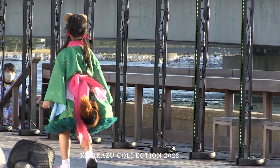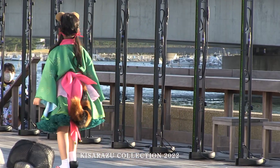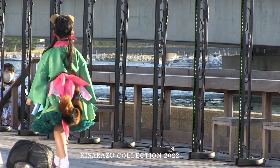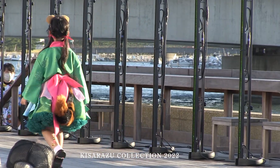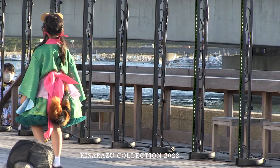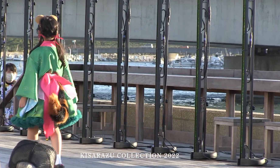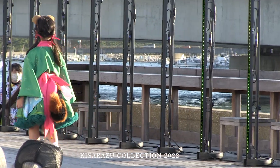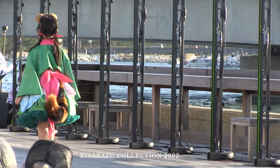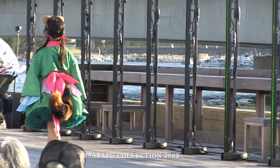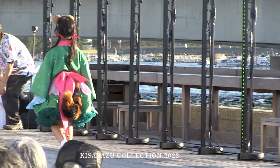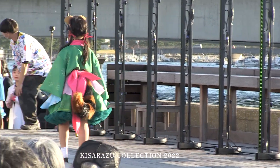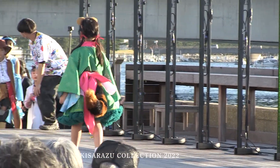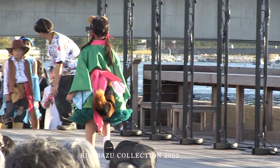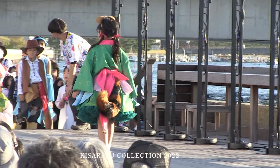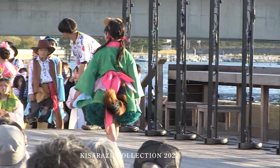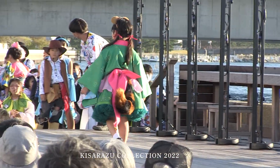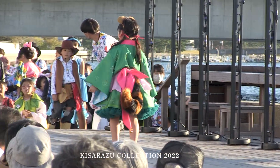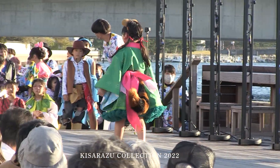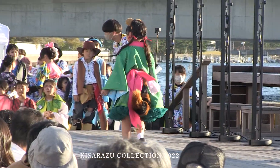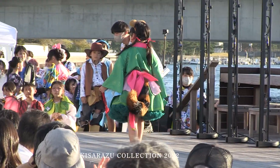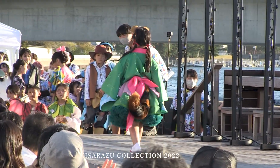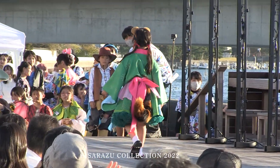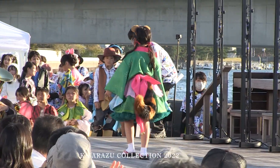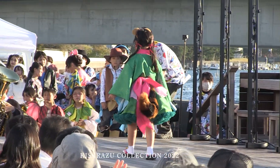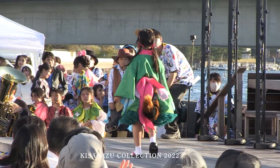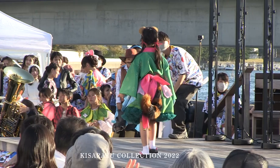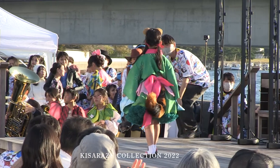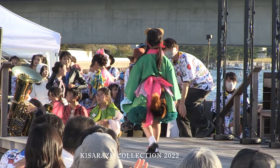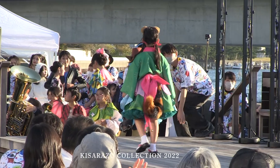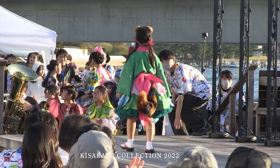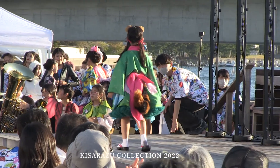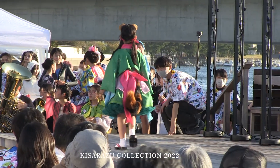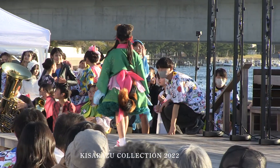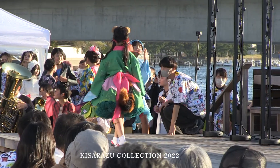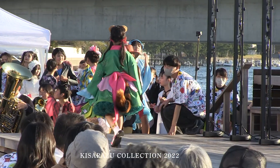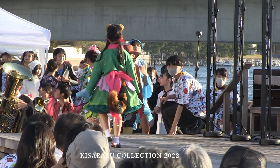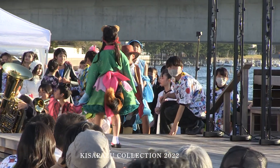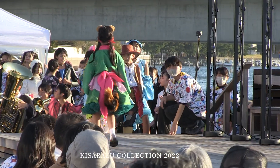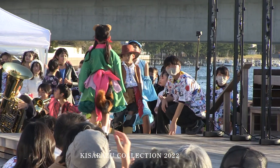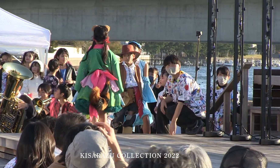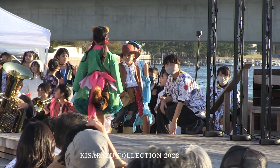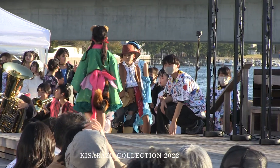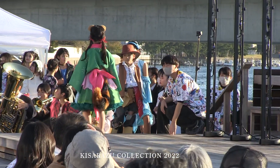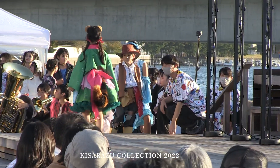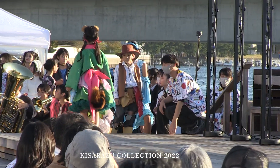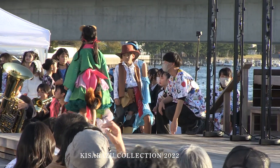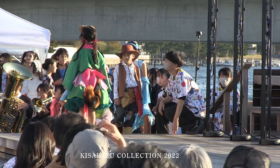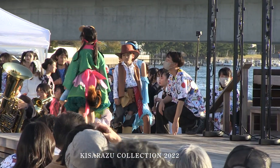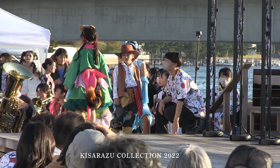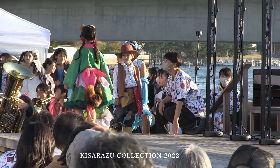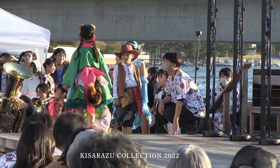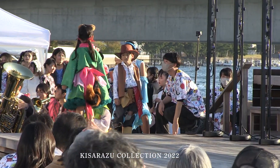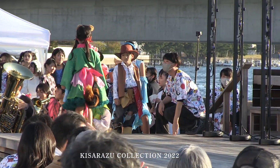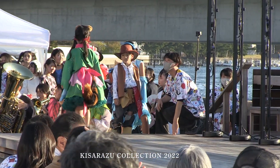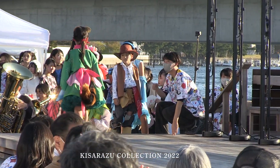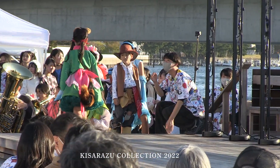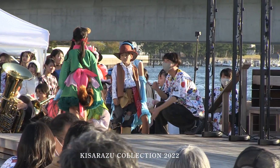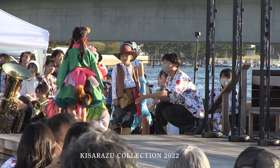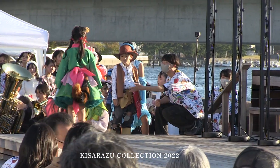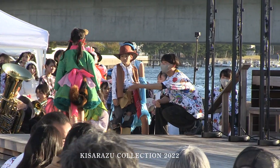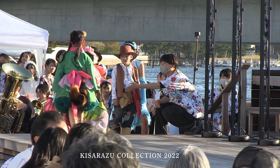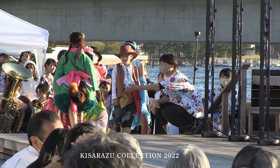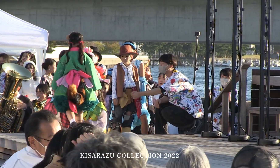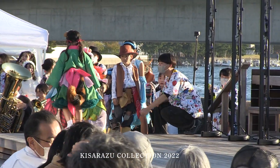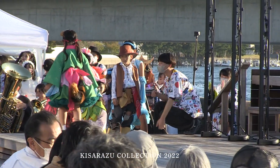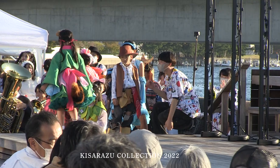ても可愛いです。一生懸命歩いています。皆様、温かい声援をお送りください。